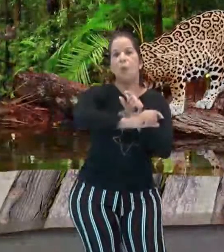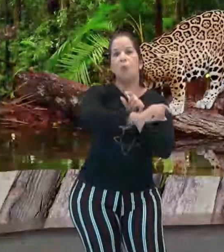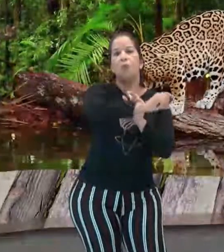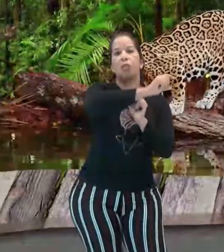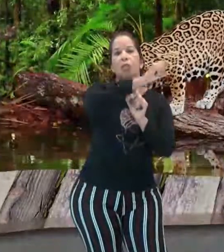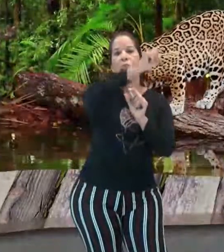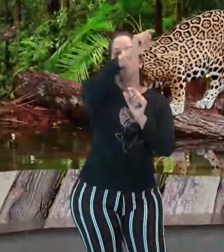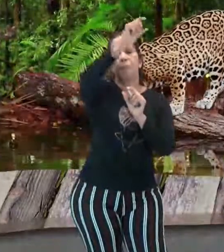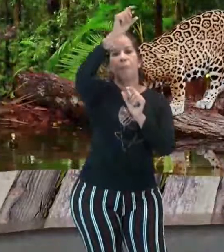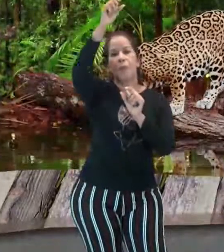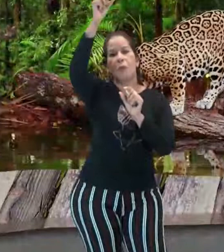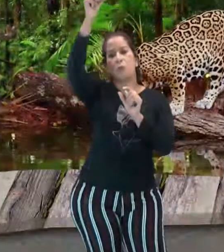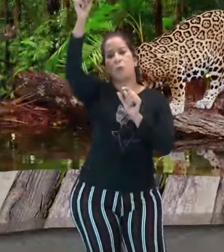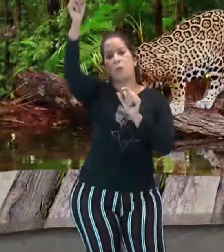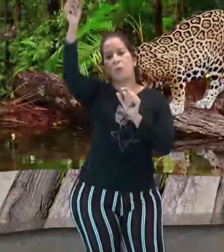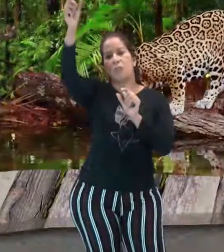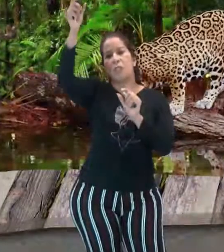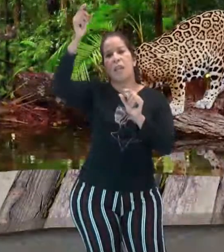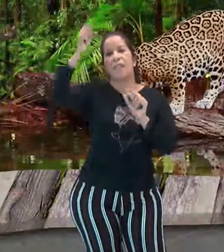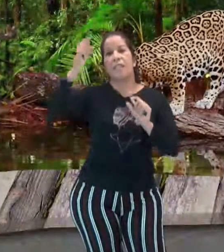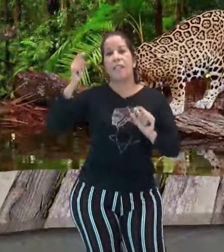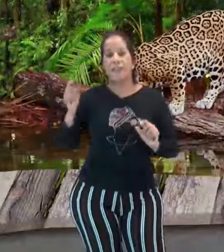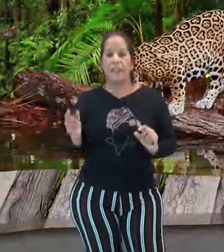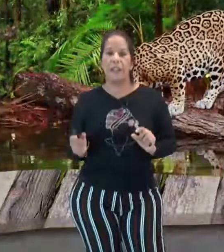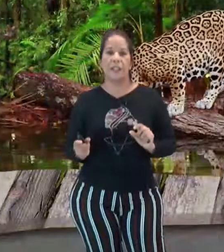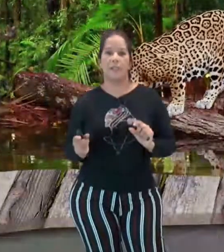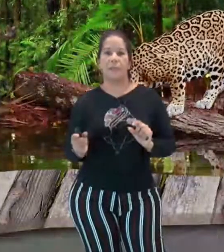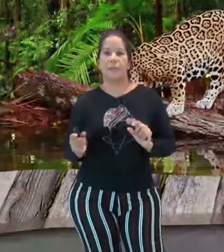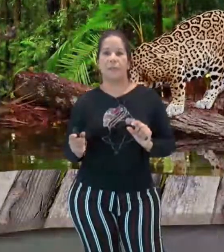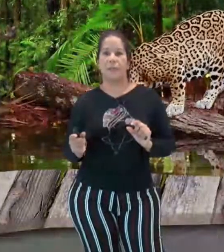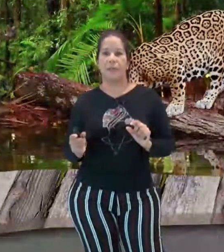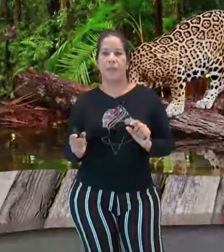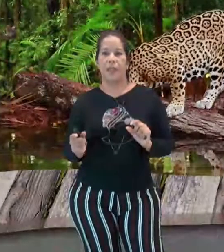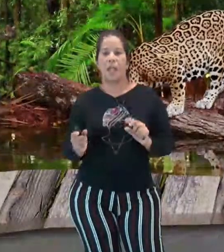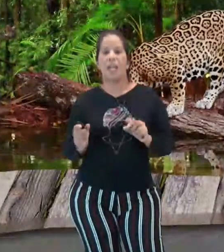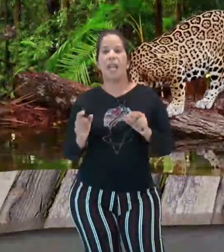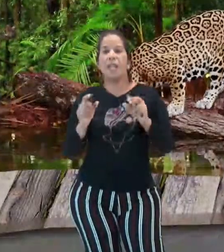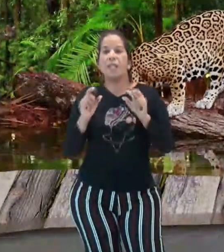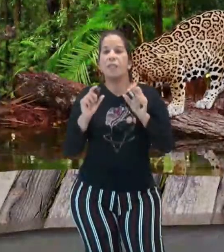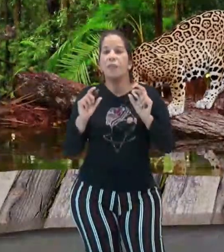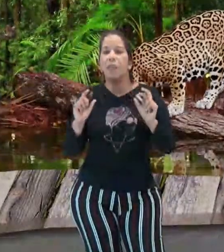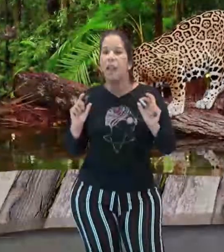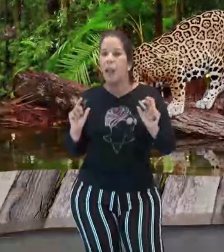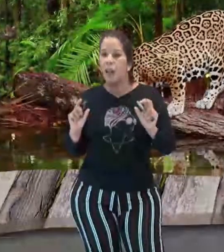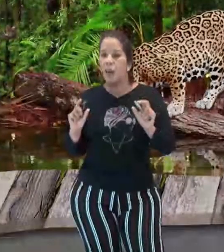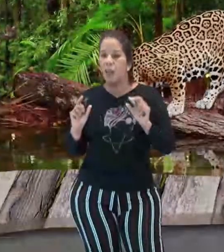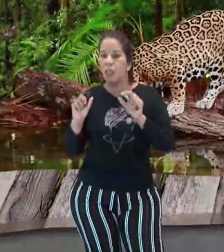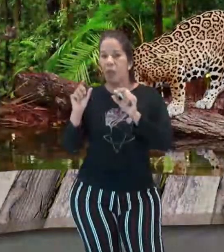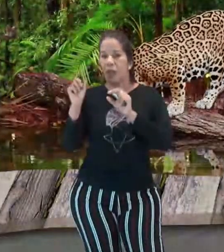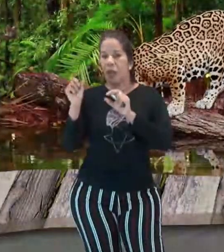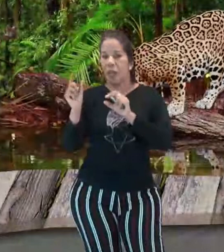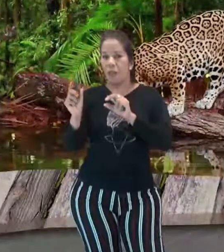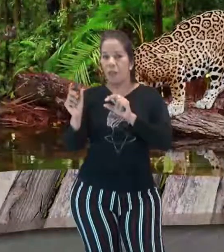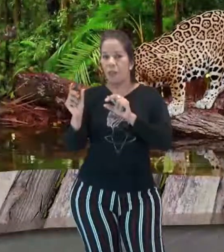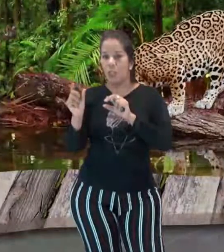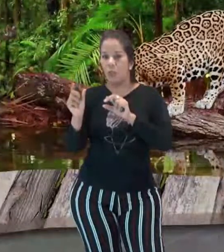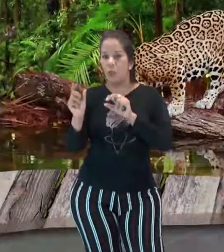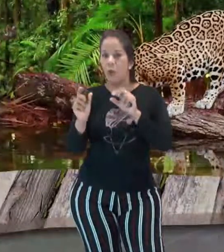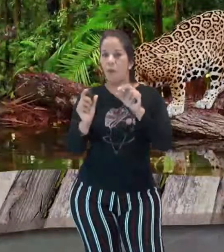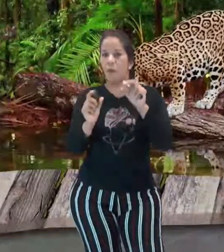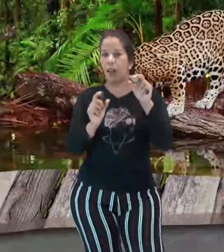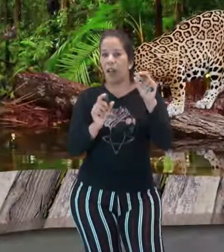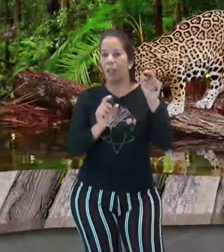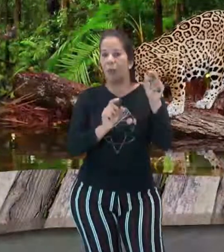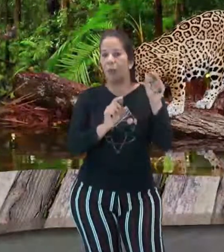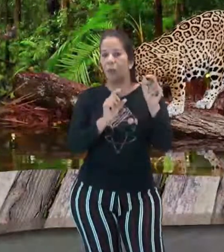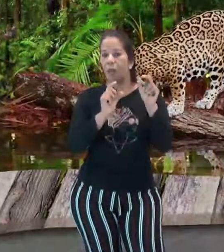ser conduzidos pelos ductos deferentes. E ali eles vão ficar, ou eles vão ficar lá no epidídimo, ou